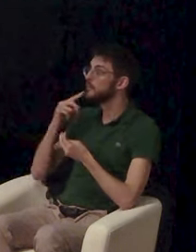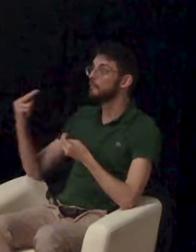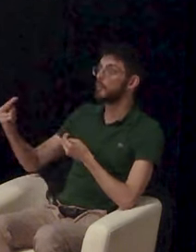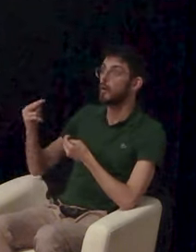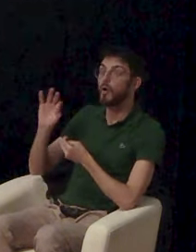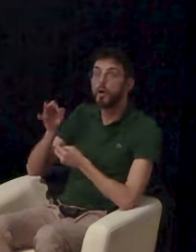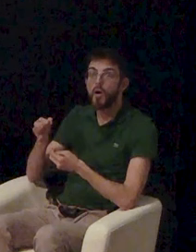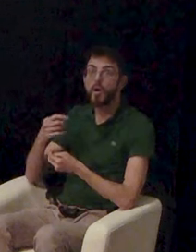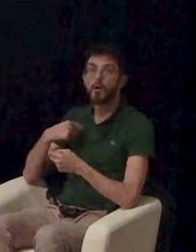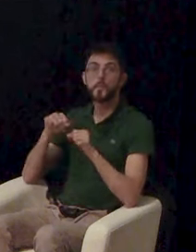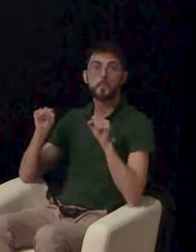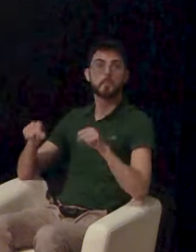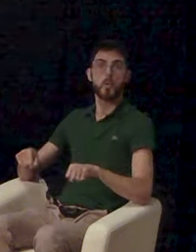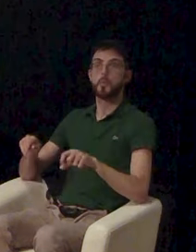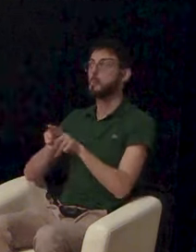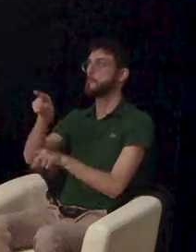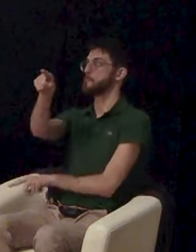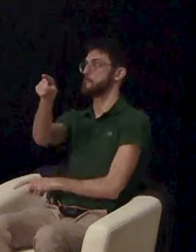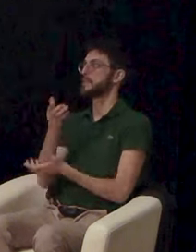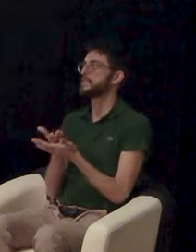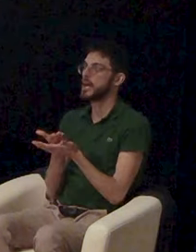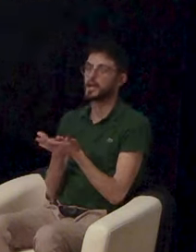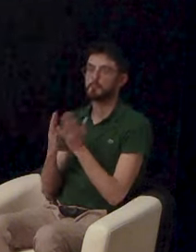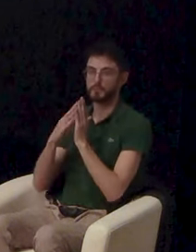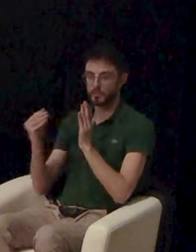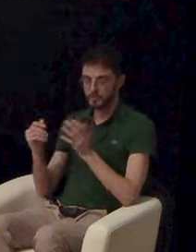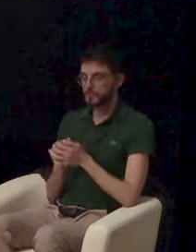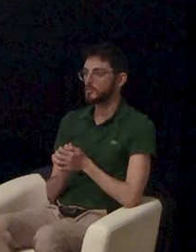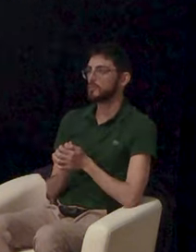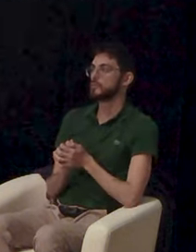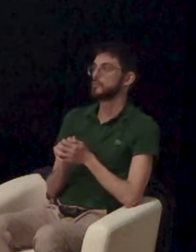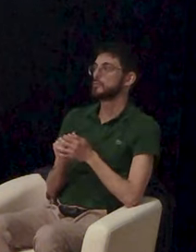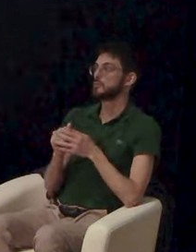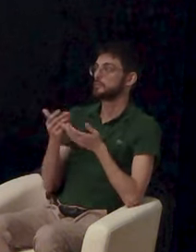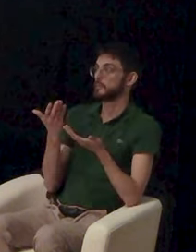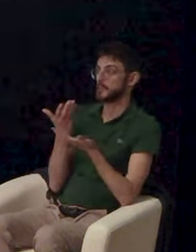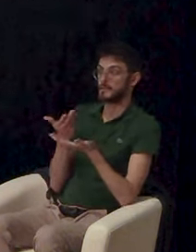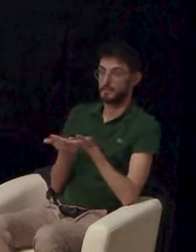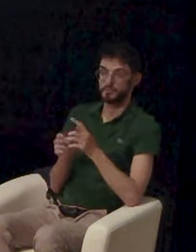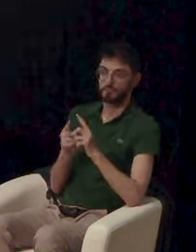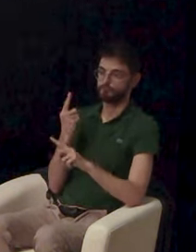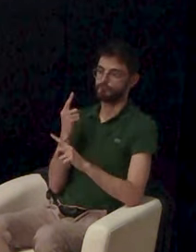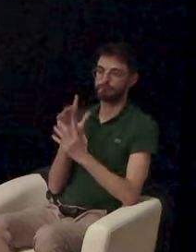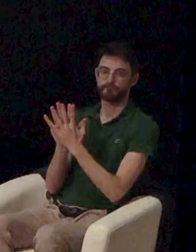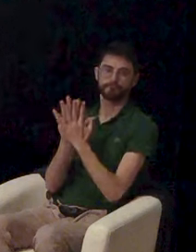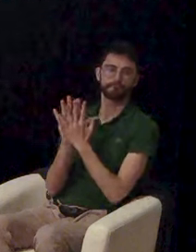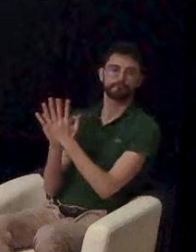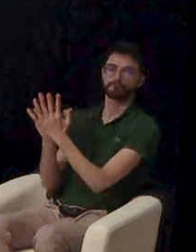du travail. Et donc c'est compliqué pour les personnes sourdes de se dire ah bah plus tard je sais pas je